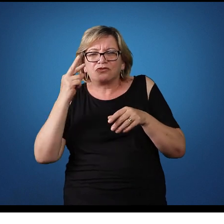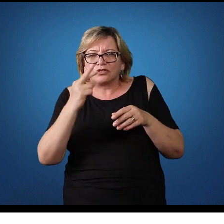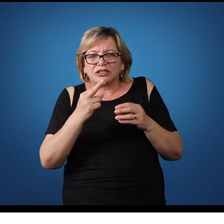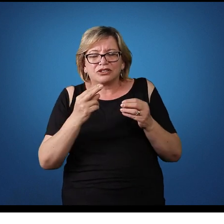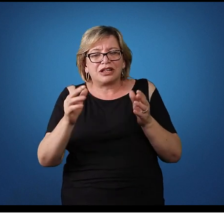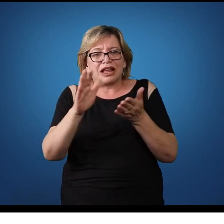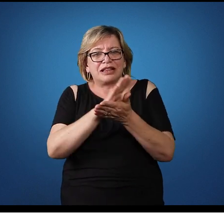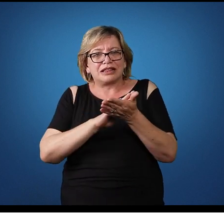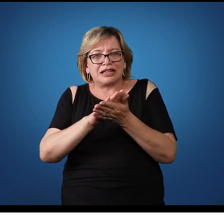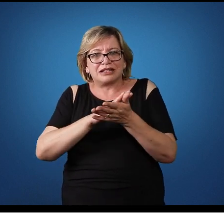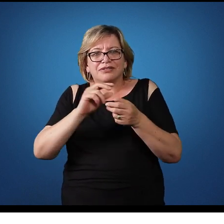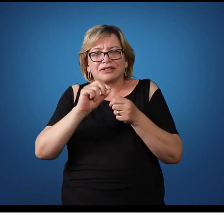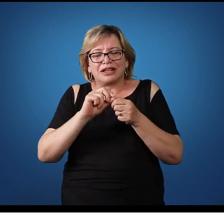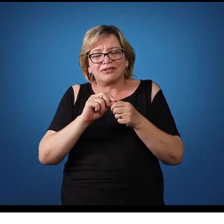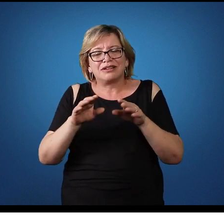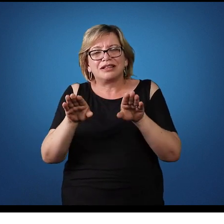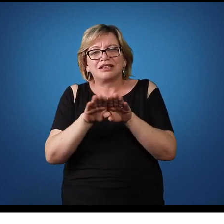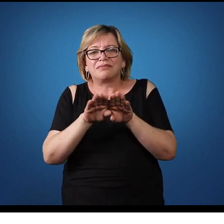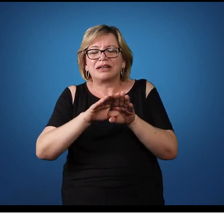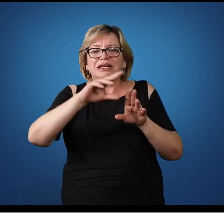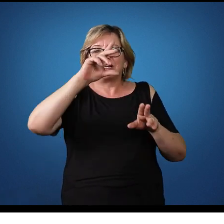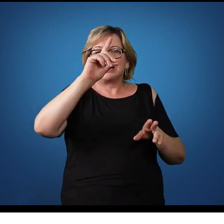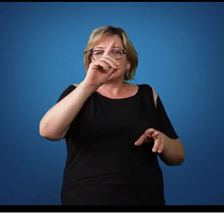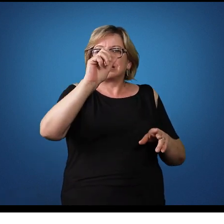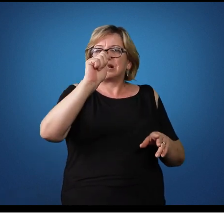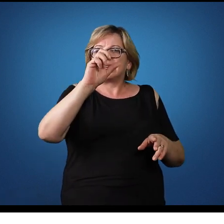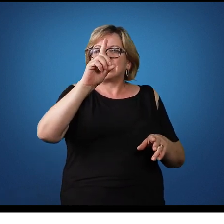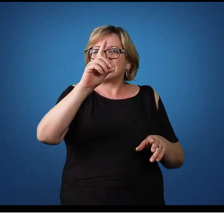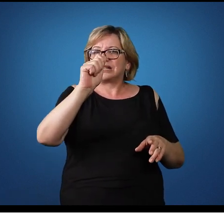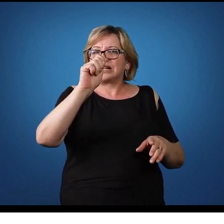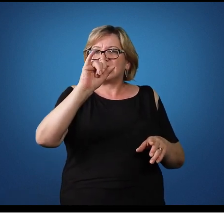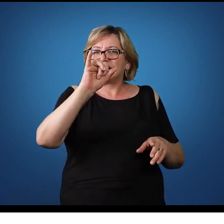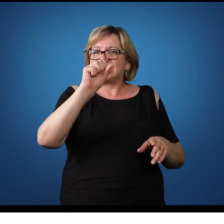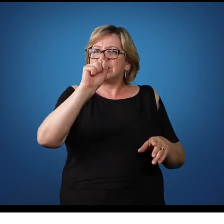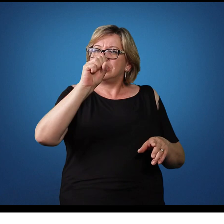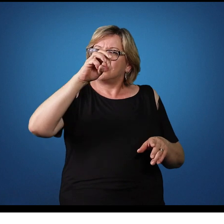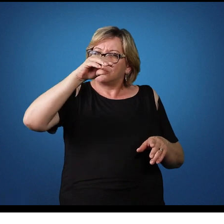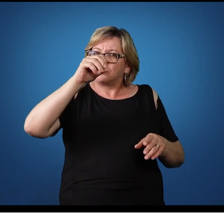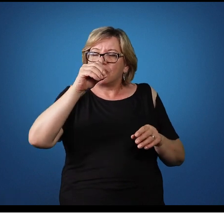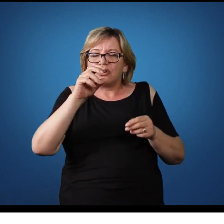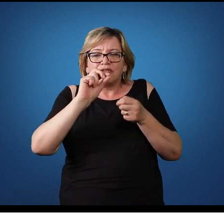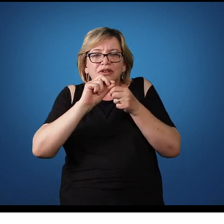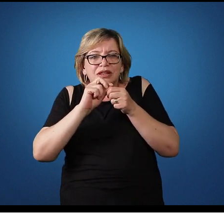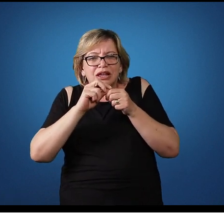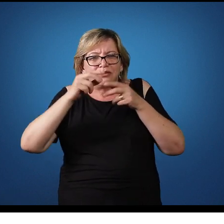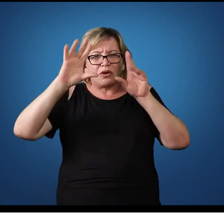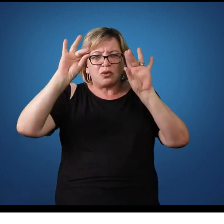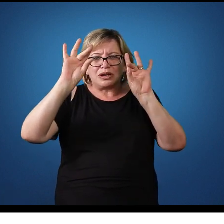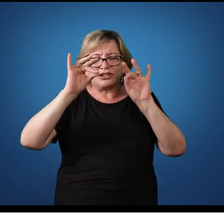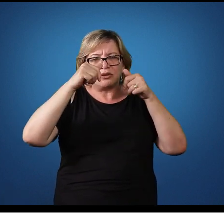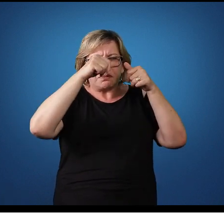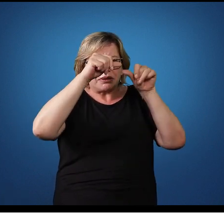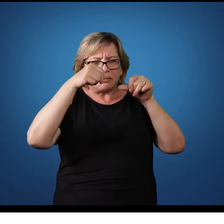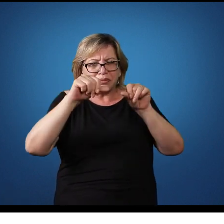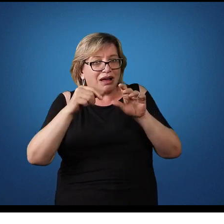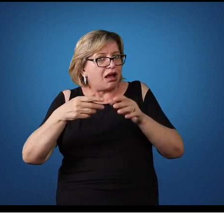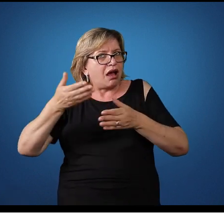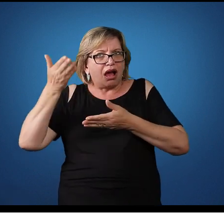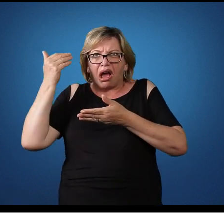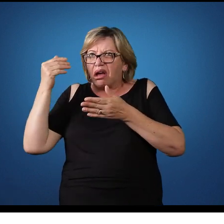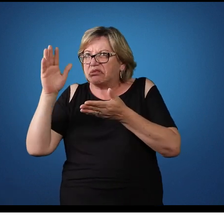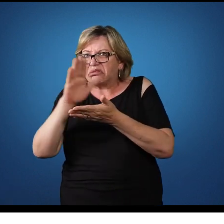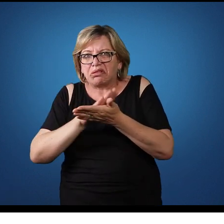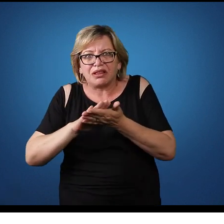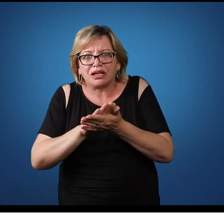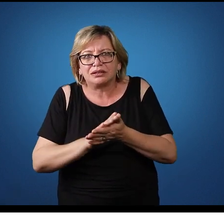feito. Quando os dadaístas fizeram as suas colagens, nada semelhante havia sido feito antes. Quando James Joyce escreveu